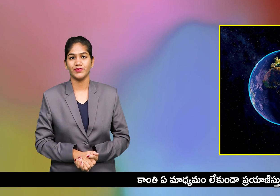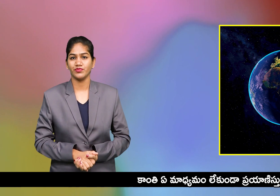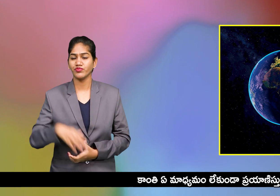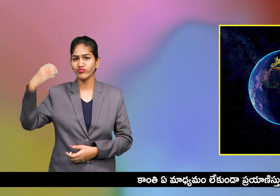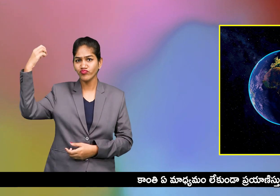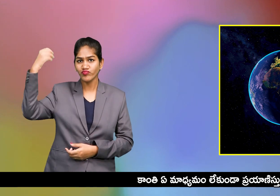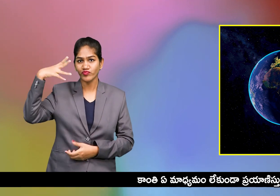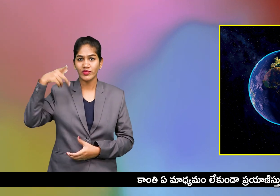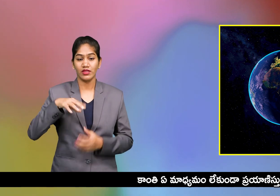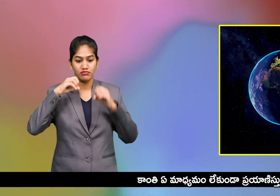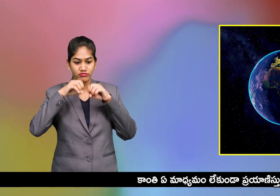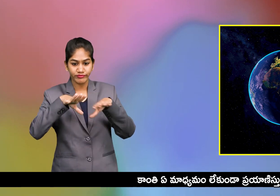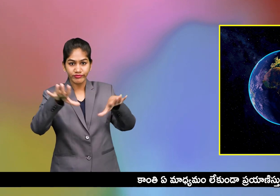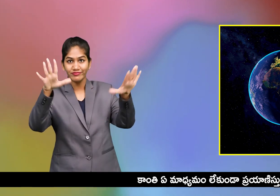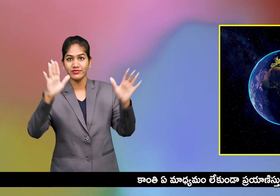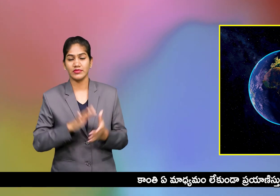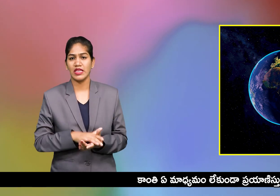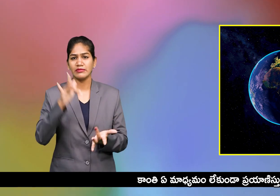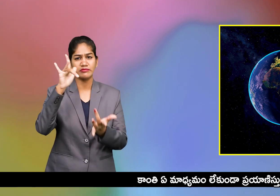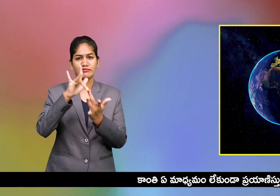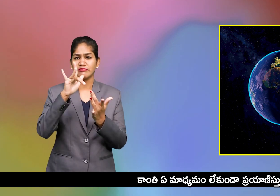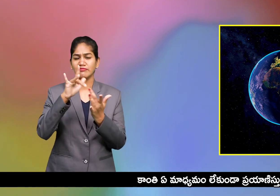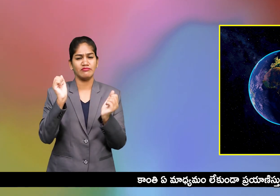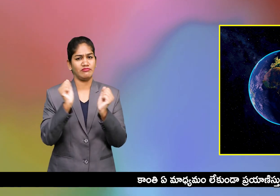కాంతి ఏ మాధ్యమం లేకుండా ప్రయాణిస్తుంది.